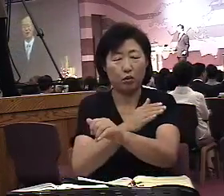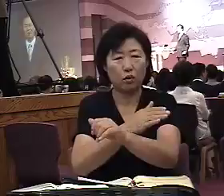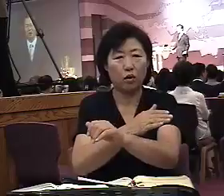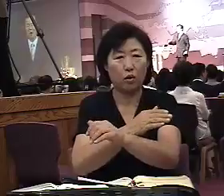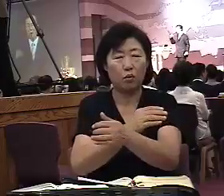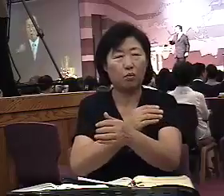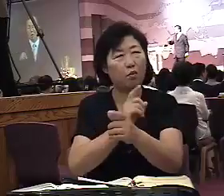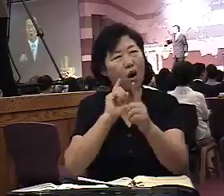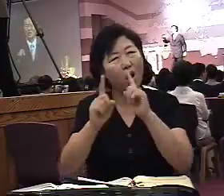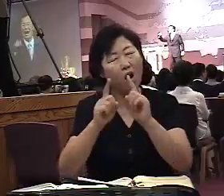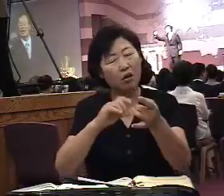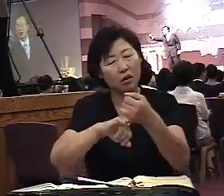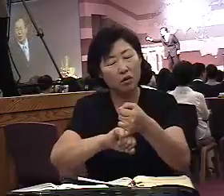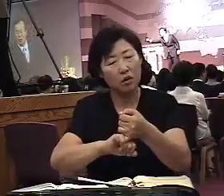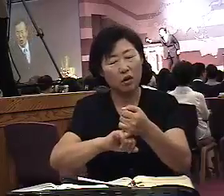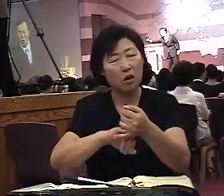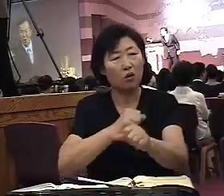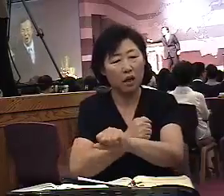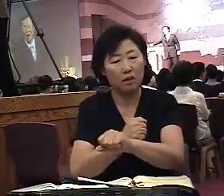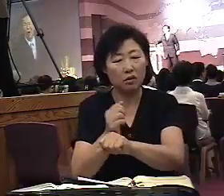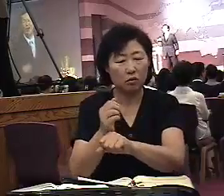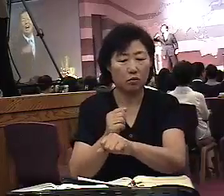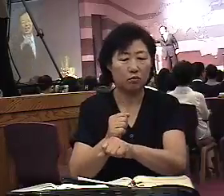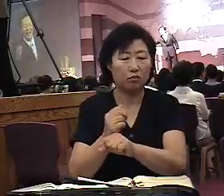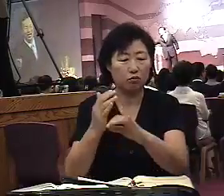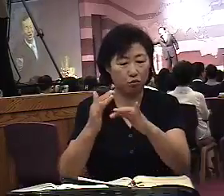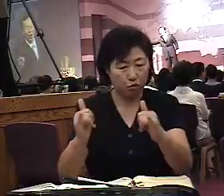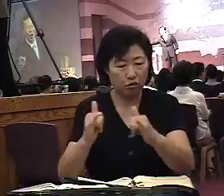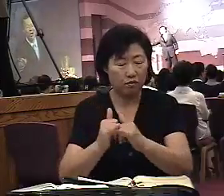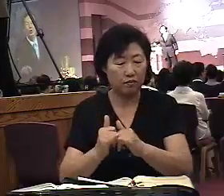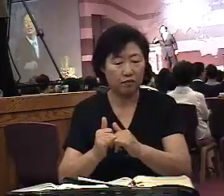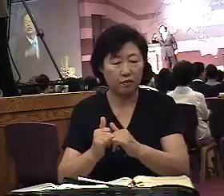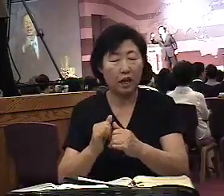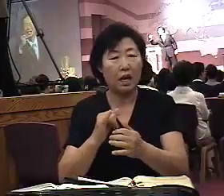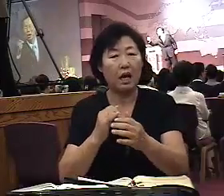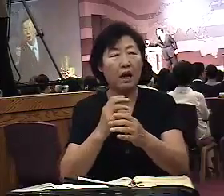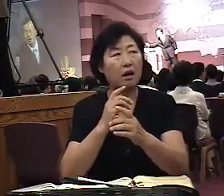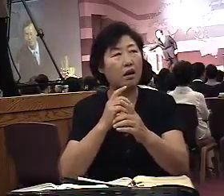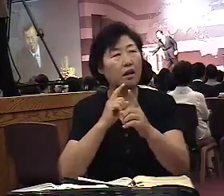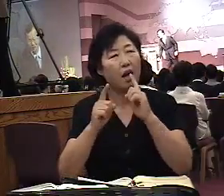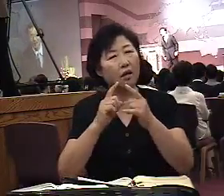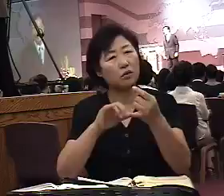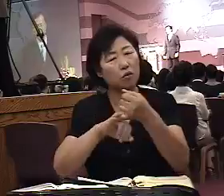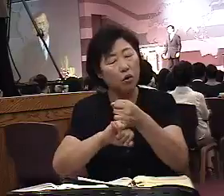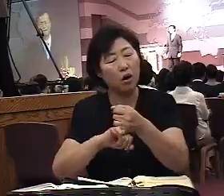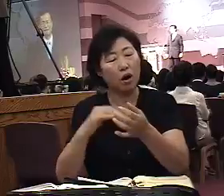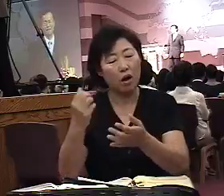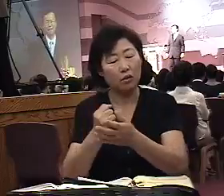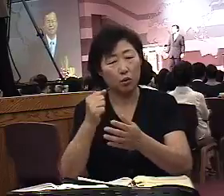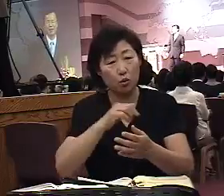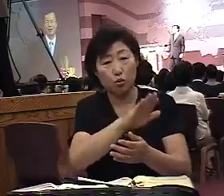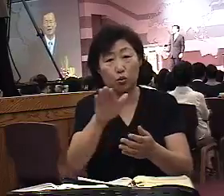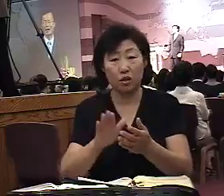역사하시는 분이고 오늘도 약속으로 언약을 가지고 우리를 찾아오시는 분인데